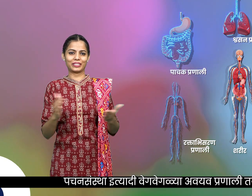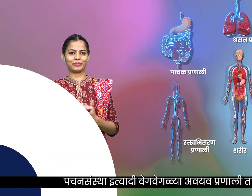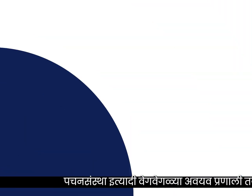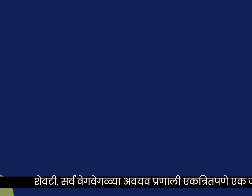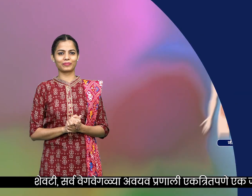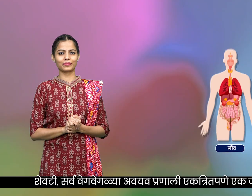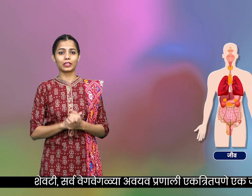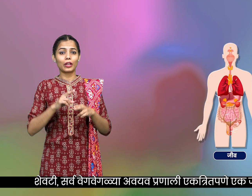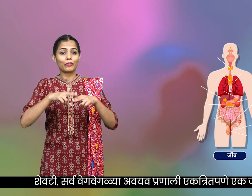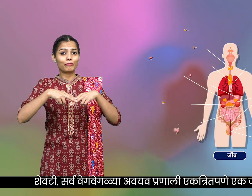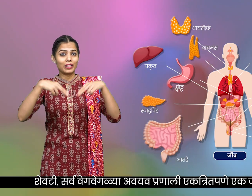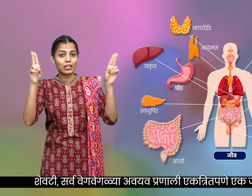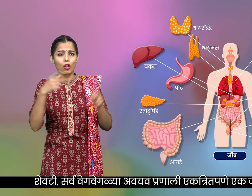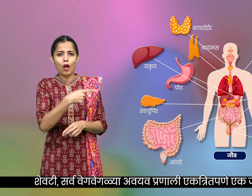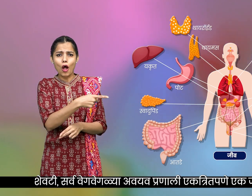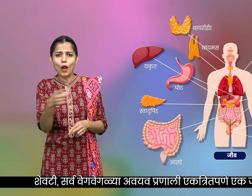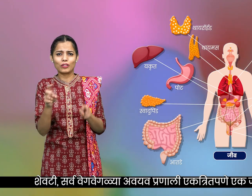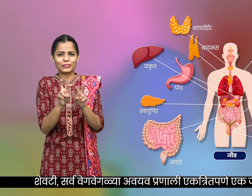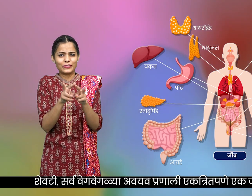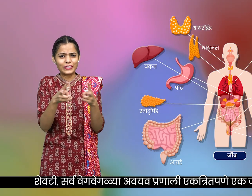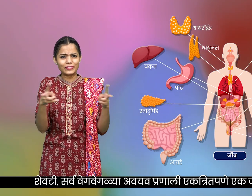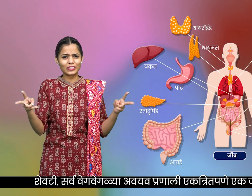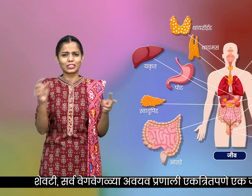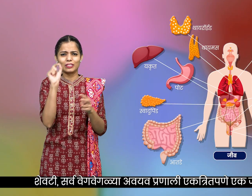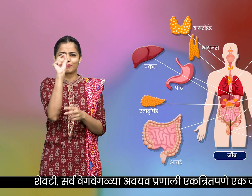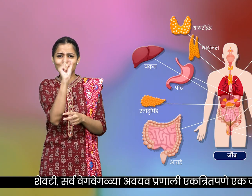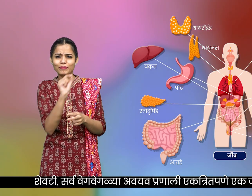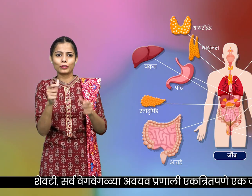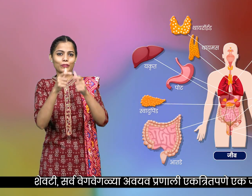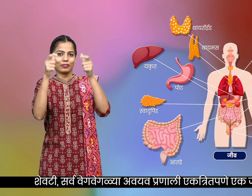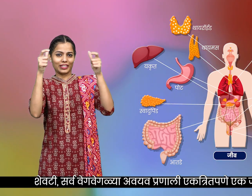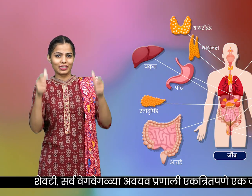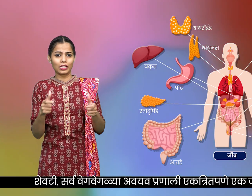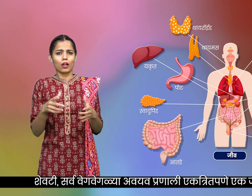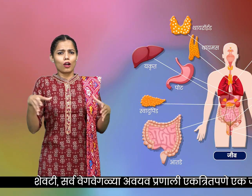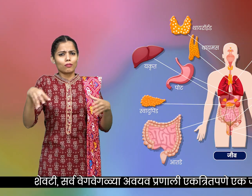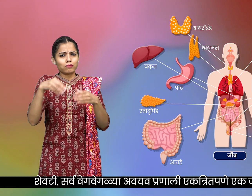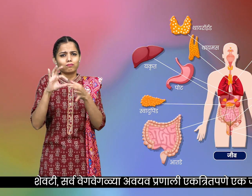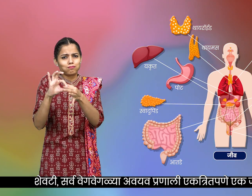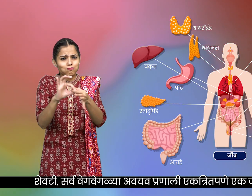करते. शेवटी सर्व वेगवेगळ्या अवयव प्रणाली एकत्रितपणे एक जीव तयार करतात.